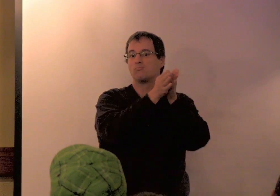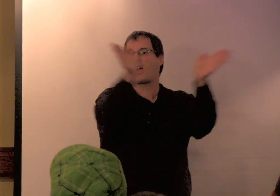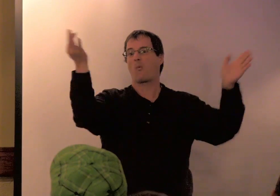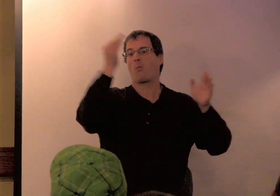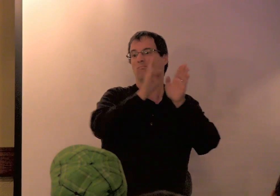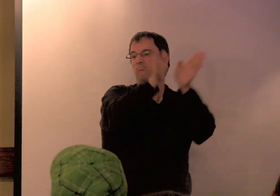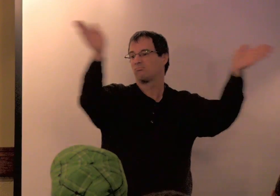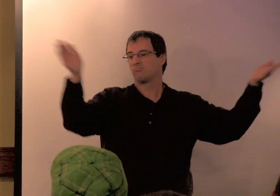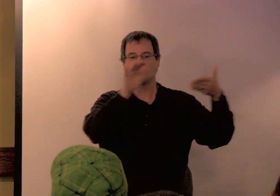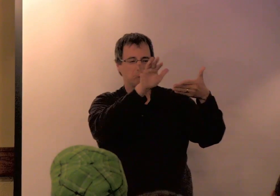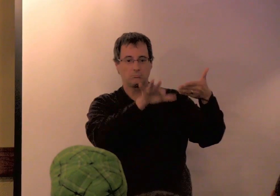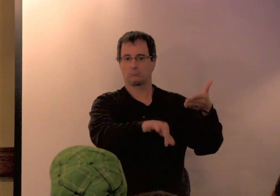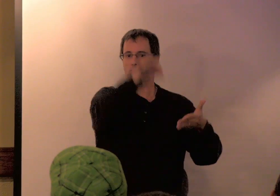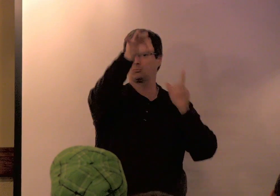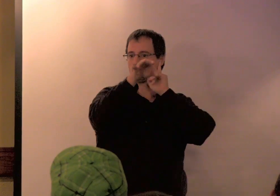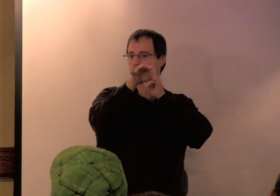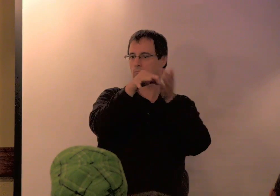bien, on a offert la